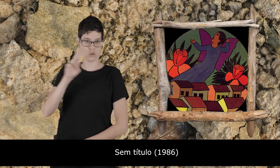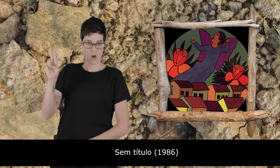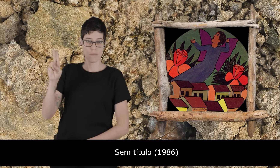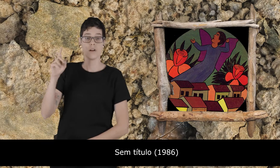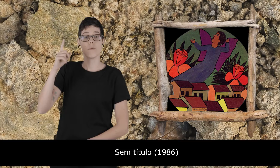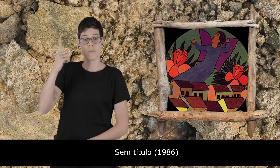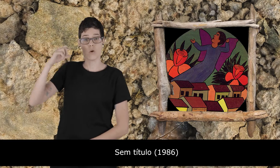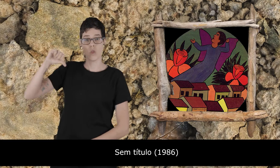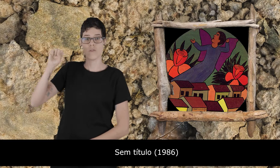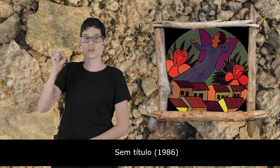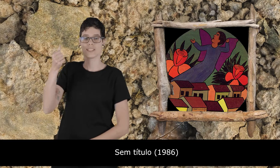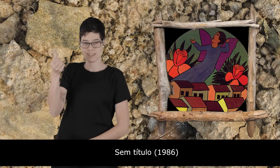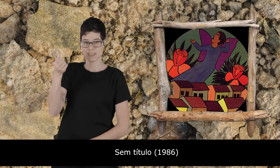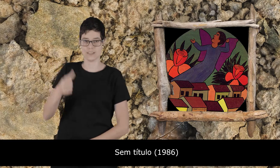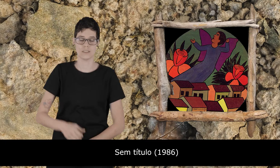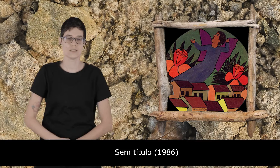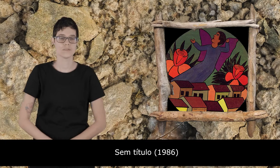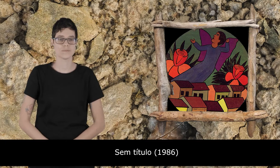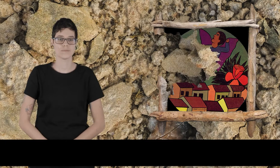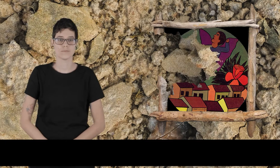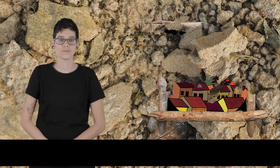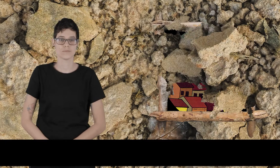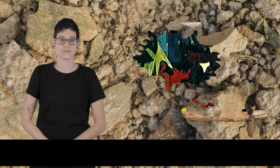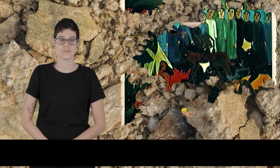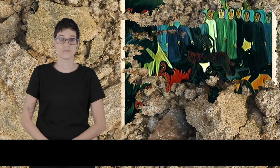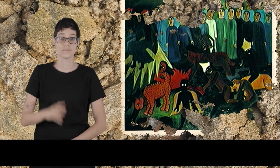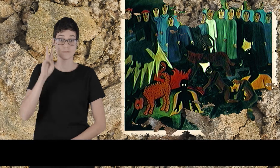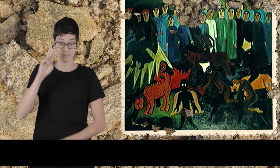Sem Título, 1986.